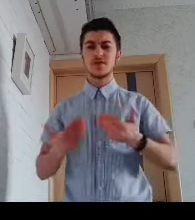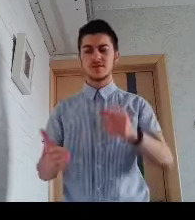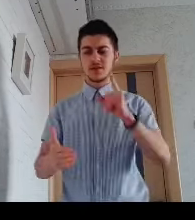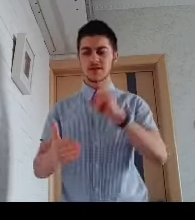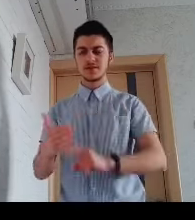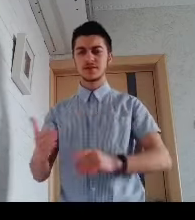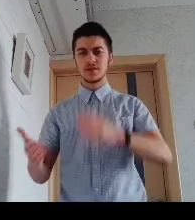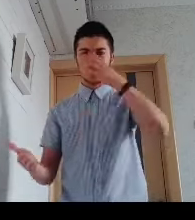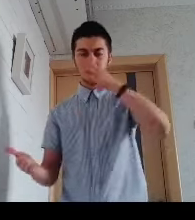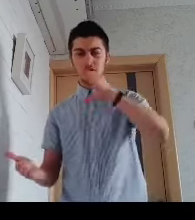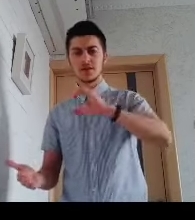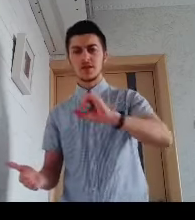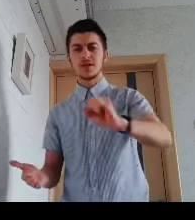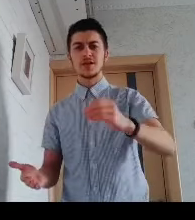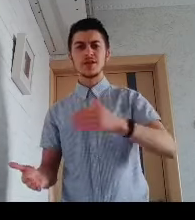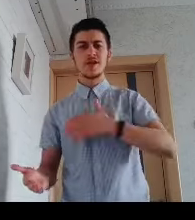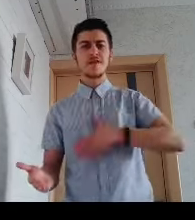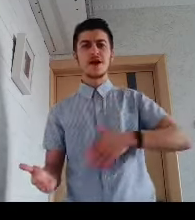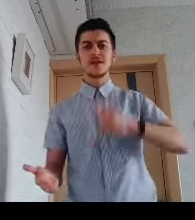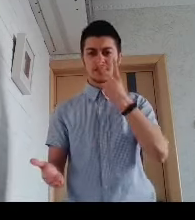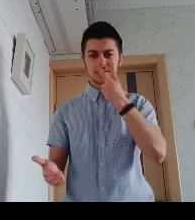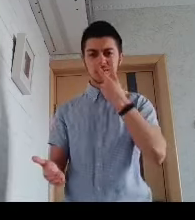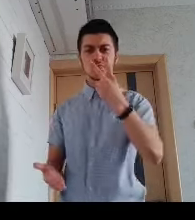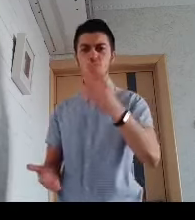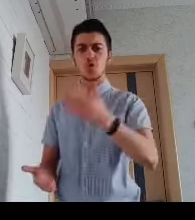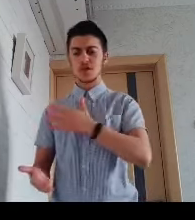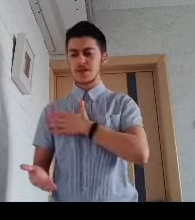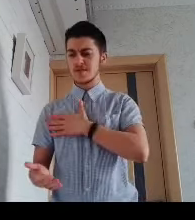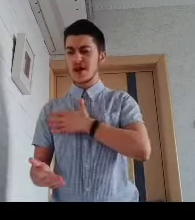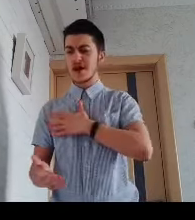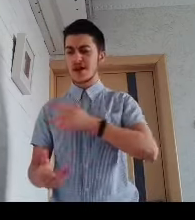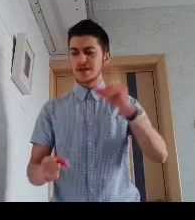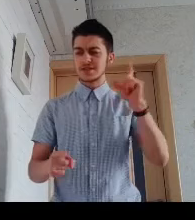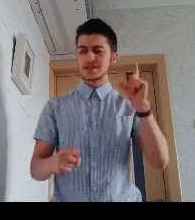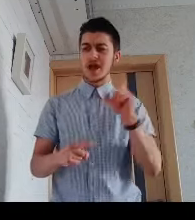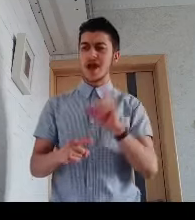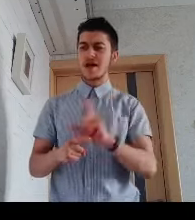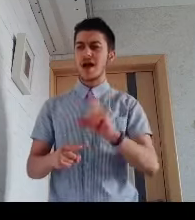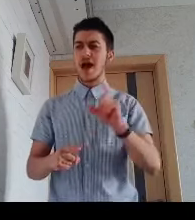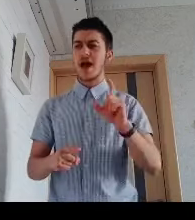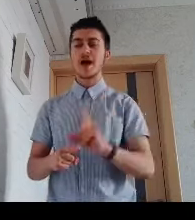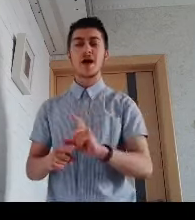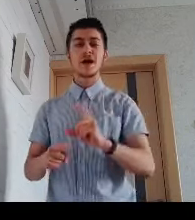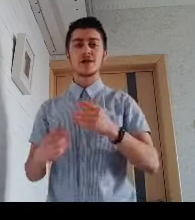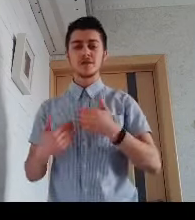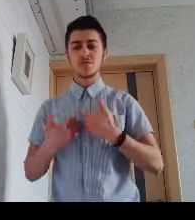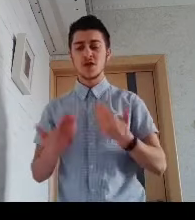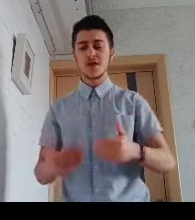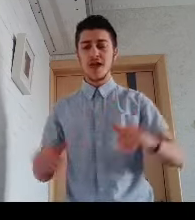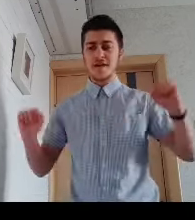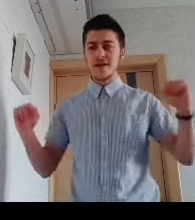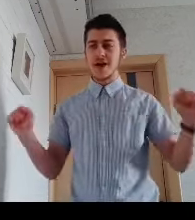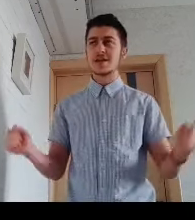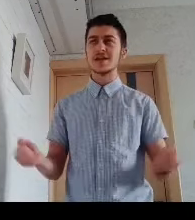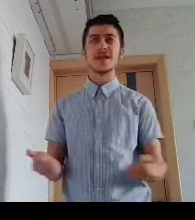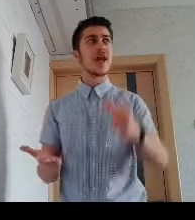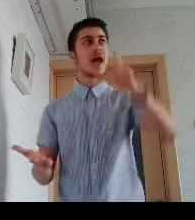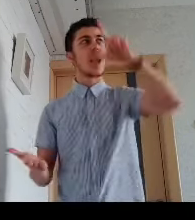я твой верный слон. И не важно, как ты смотришь на мои слова. Я сегодня в